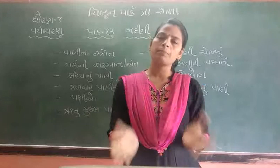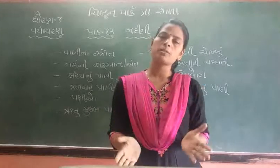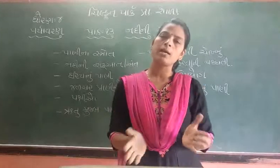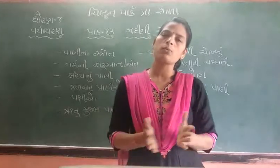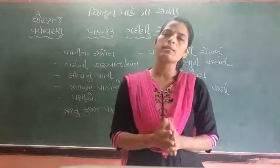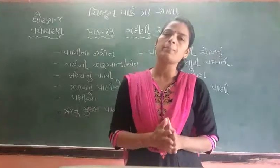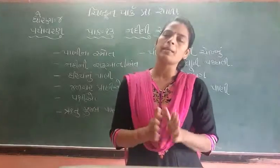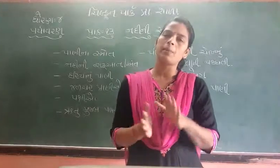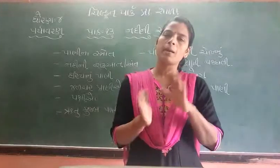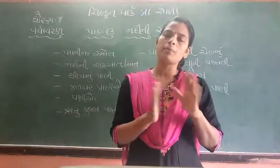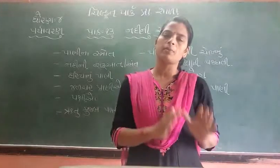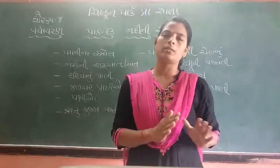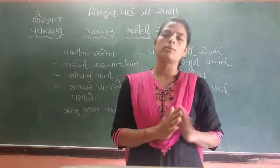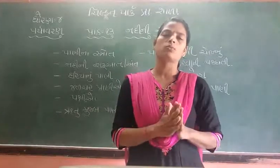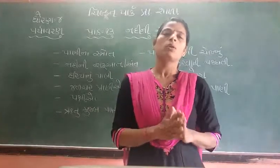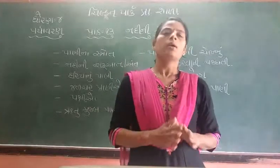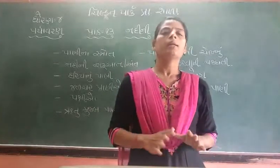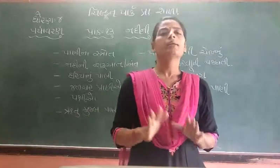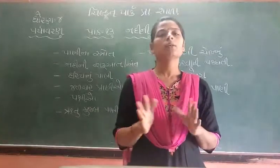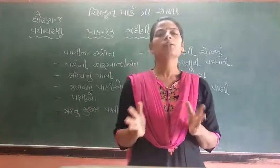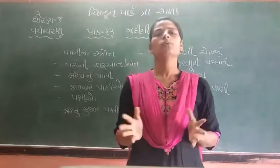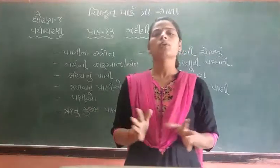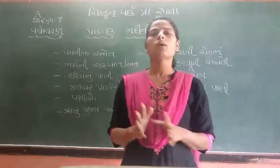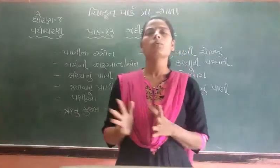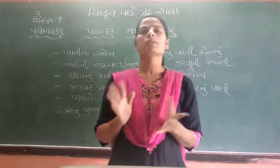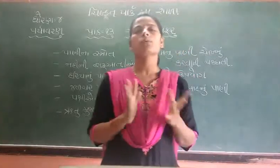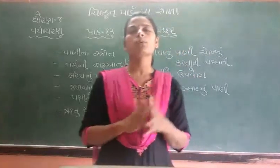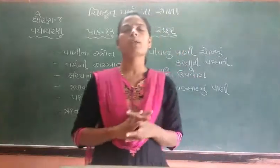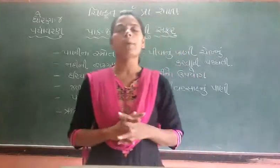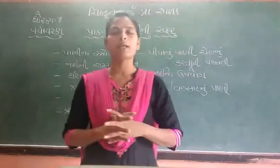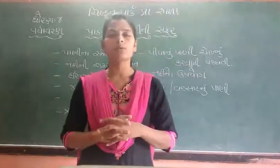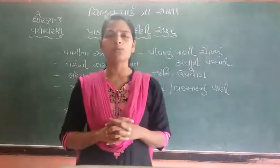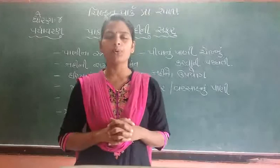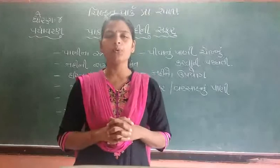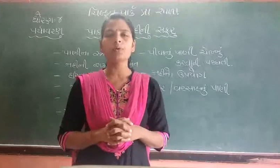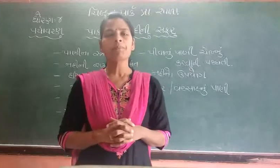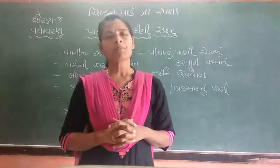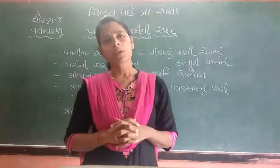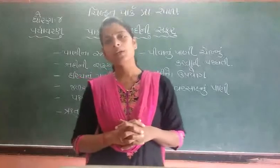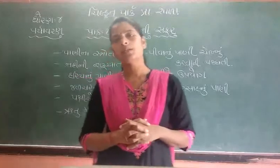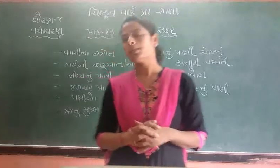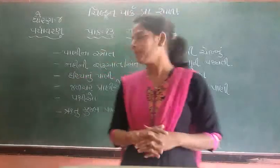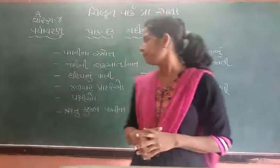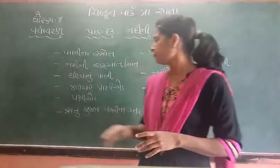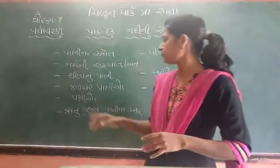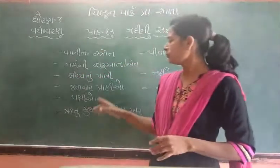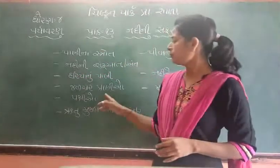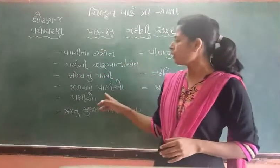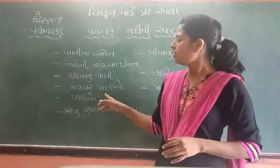પણ સારો હોય છે, પરિણામે આપણે વરસાદનું એટલે કે નદીઓ, તળાવ, કુવા, સરોવરના પાણીનો જ ઉપયોગ કરીએ છીએ।